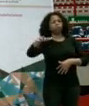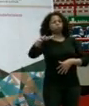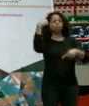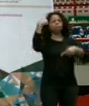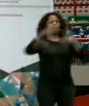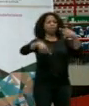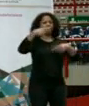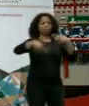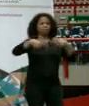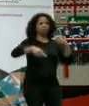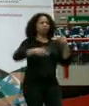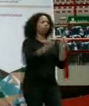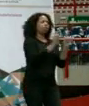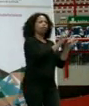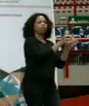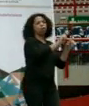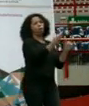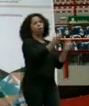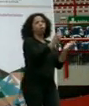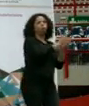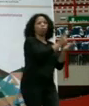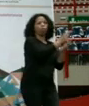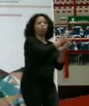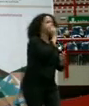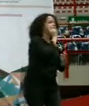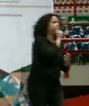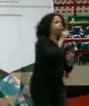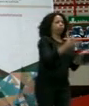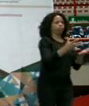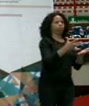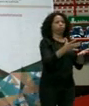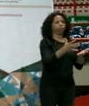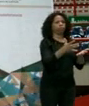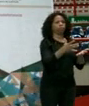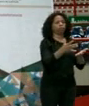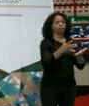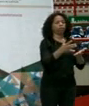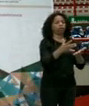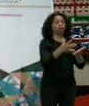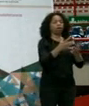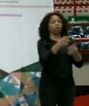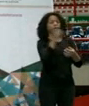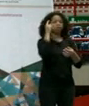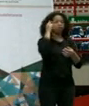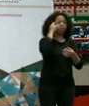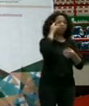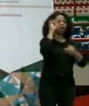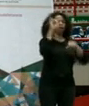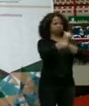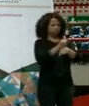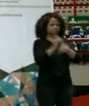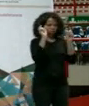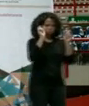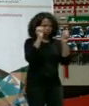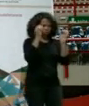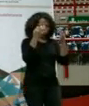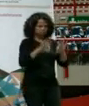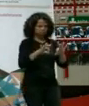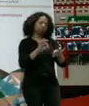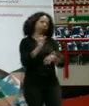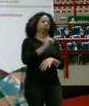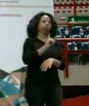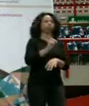de comercializar com a Inglaterra. Ediliano, essa estratégia deu certo? Não. Na verdade, vários